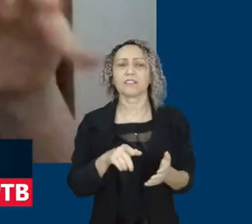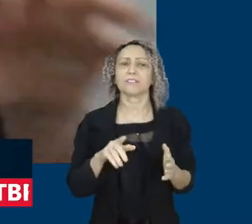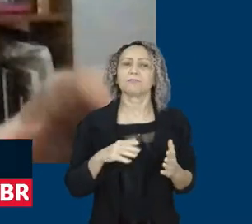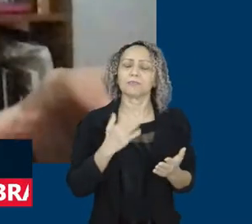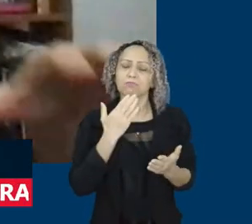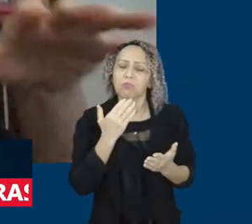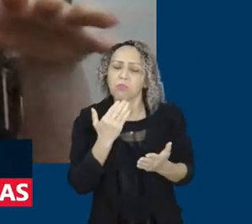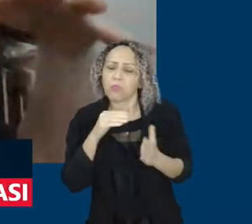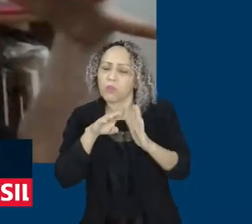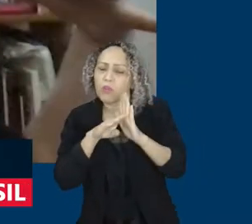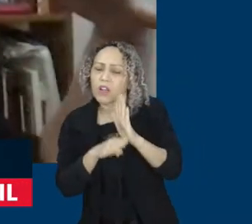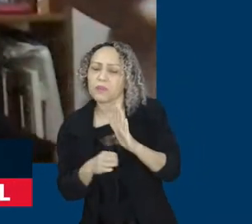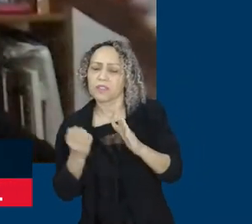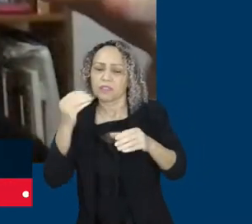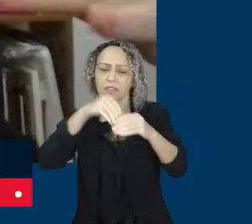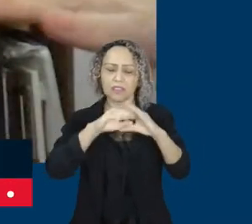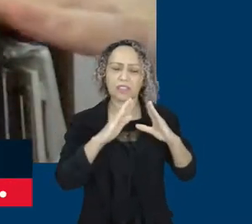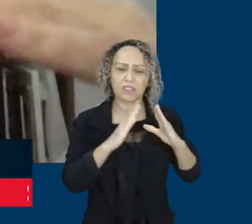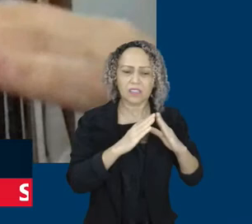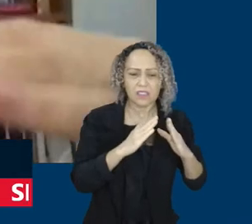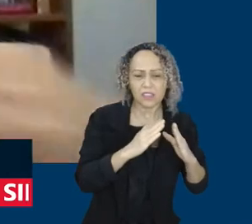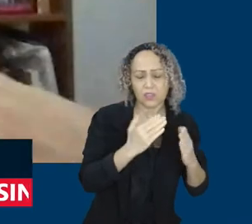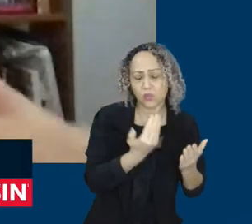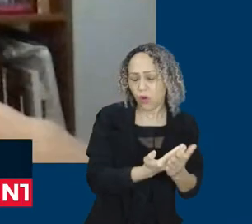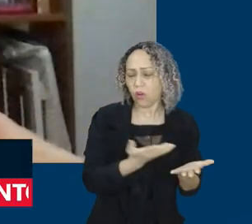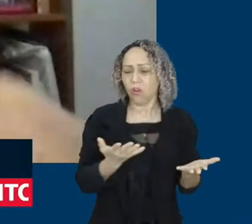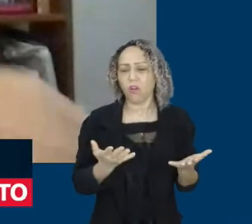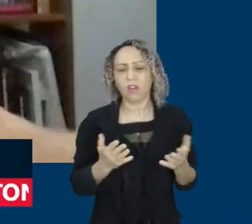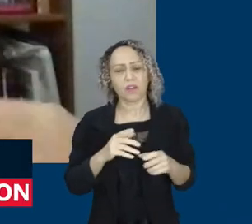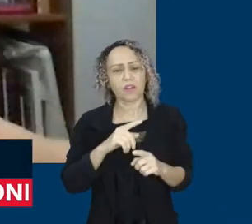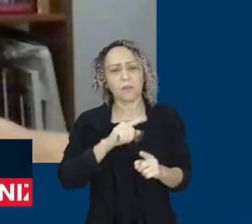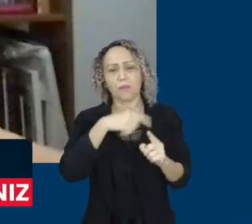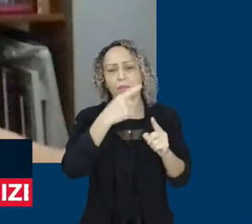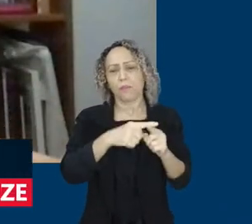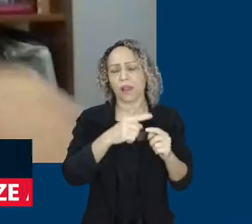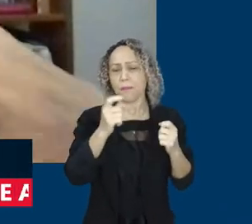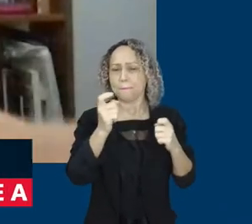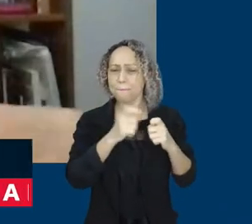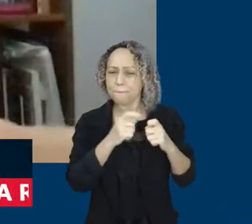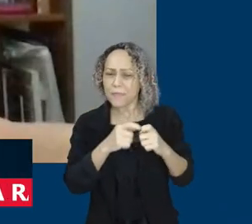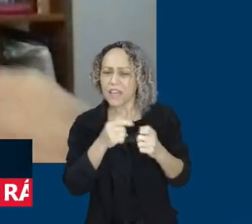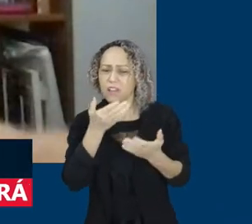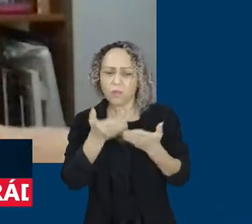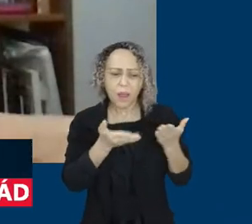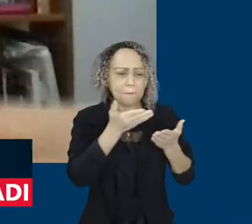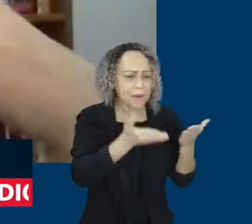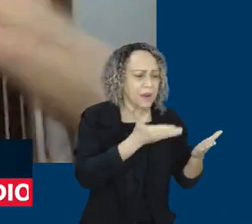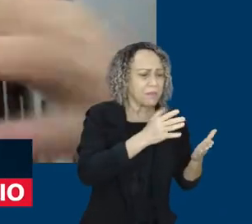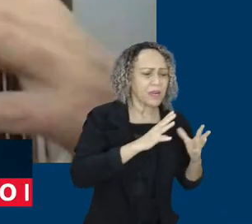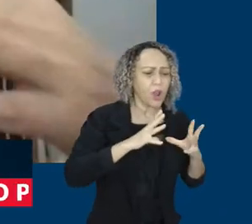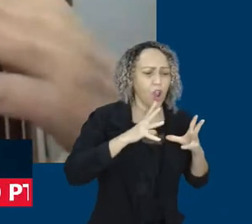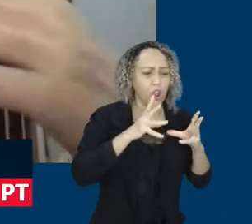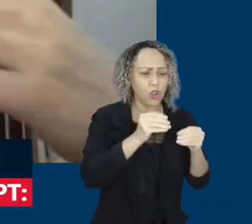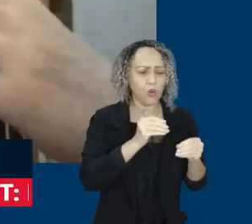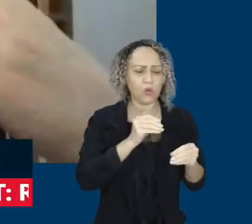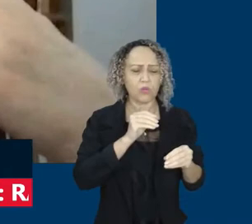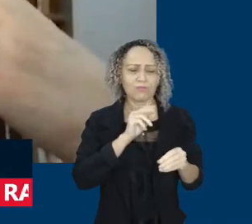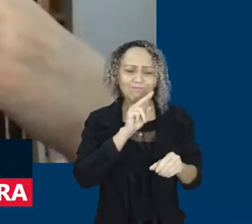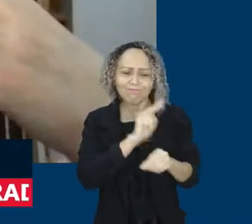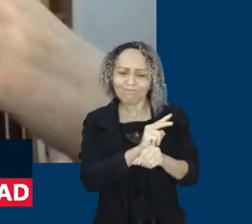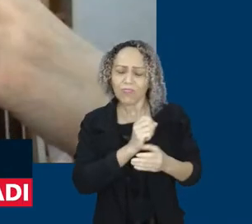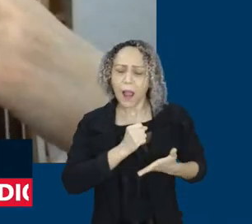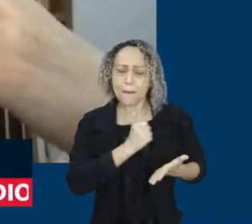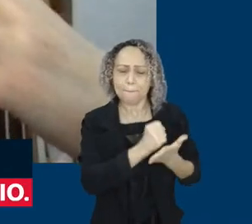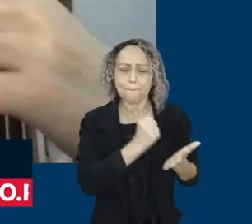de saúde, mais médicos, tudo isso entrando junto e dando suporte para essa família. Então, a renda é um